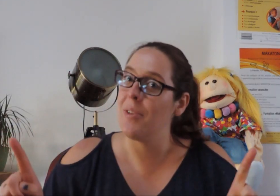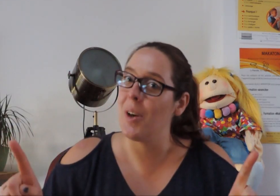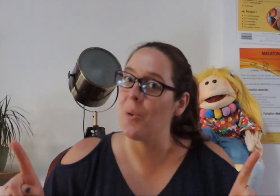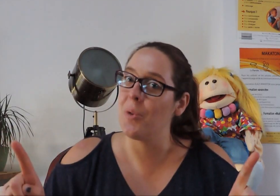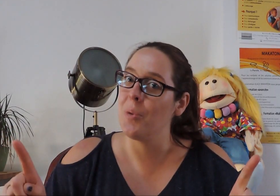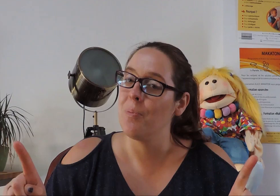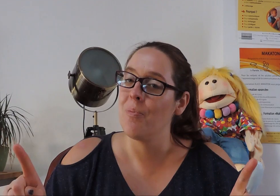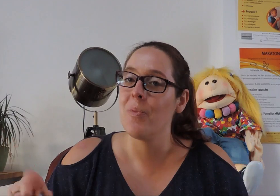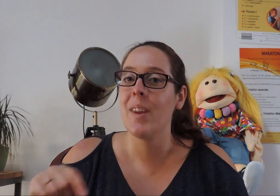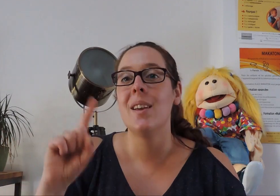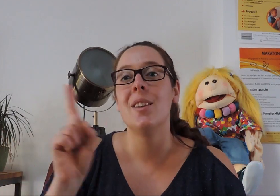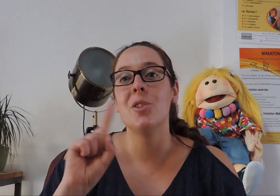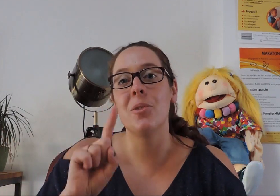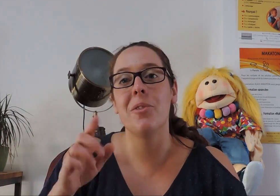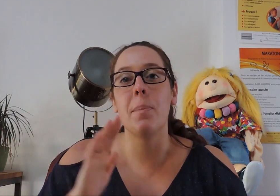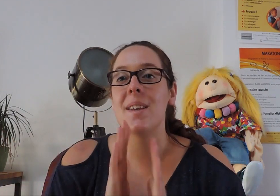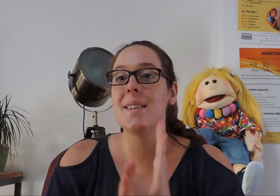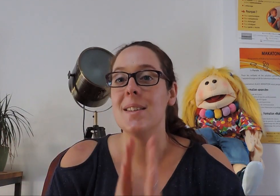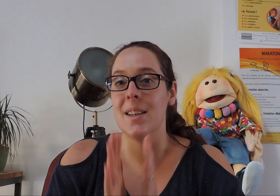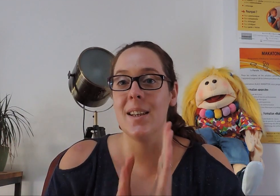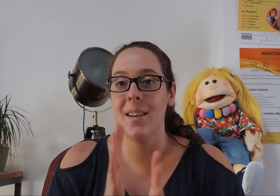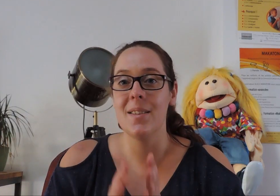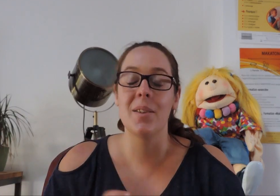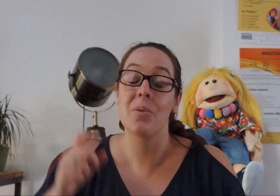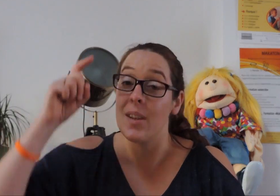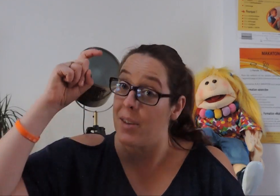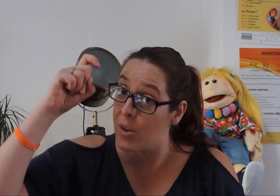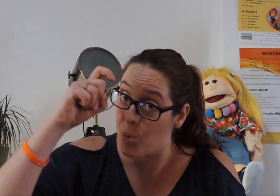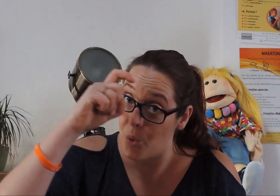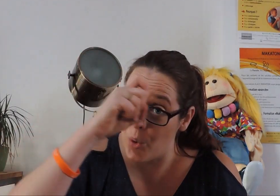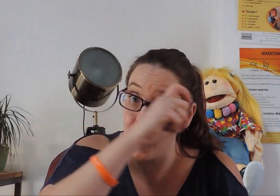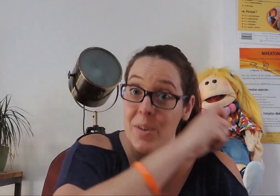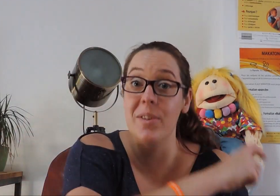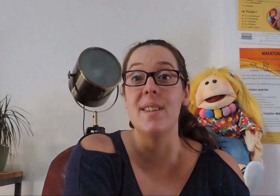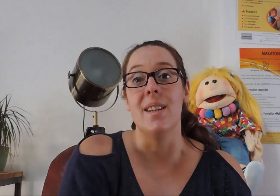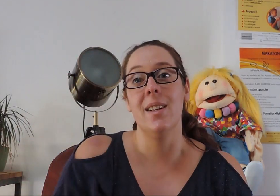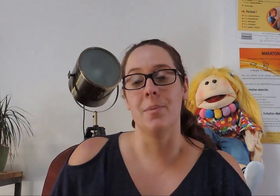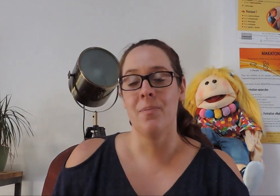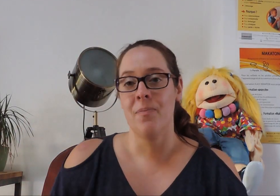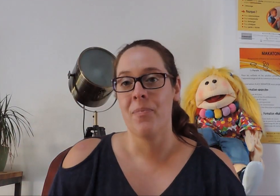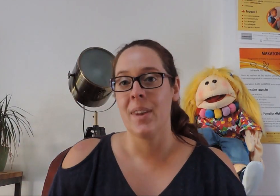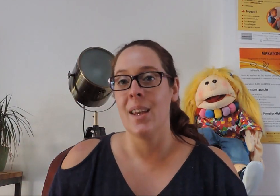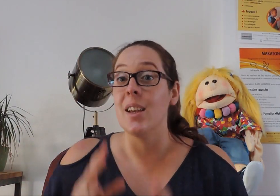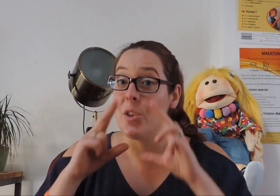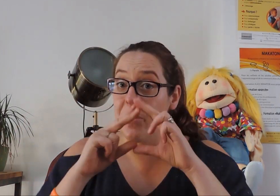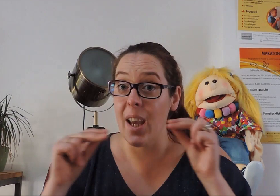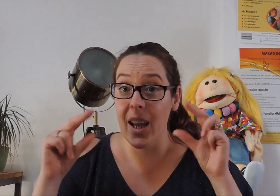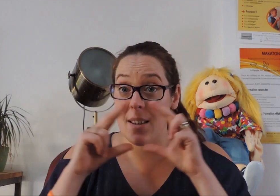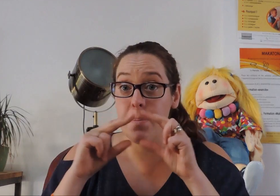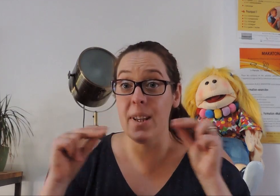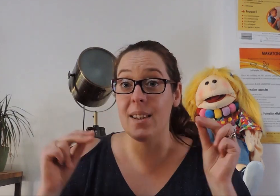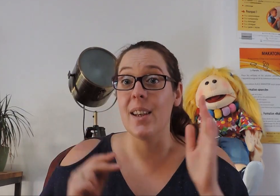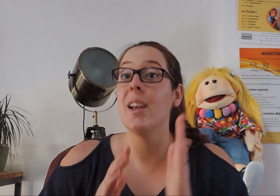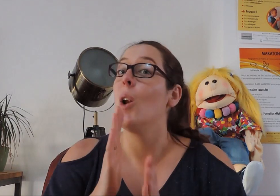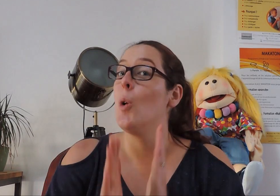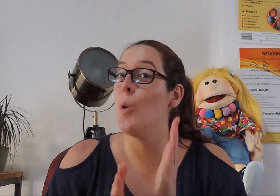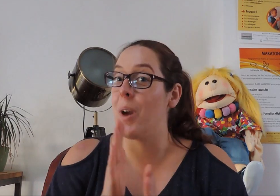différente je ne vais pas saigner sinon ça va être trop difficile et je vais expliquer le